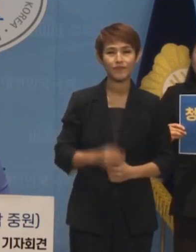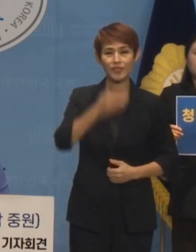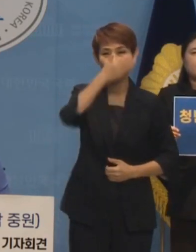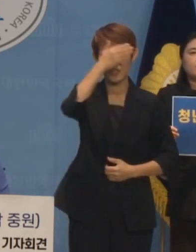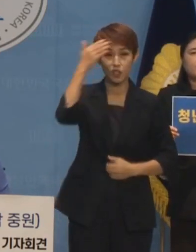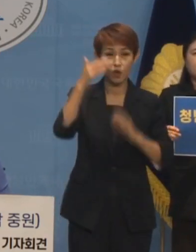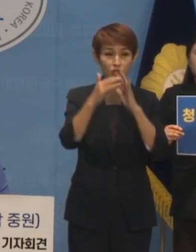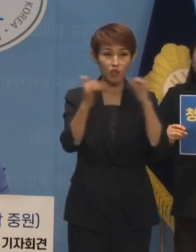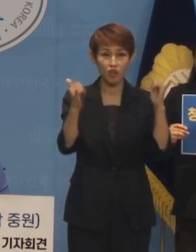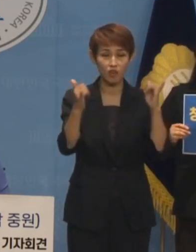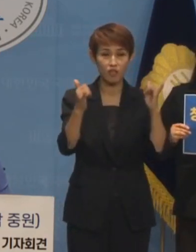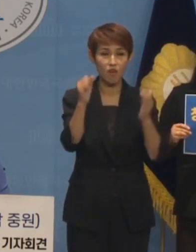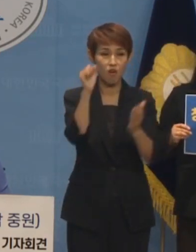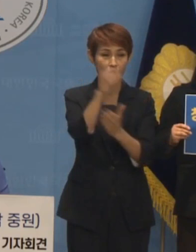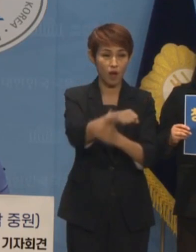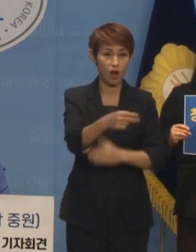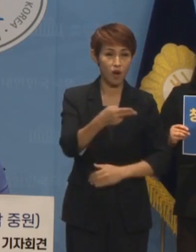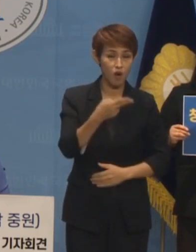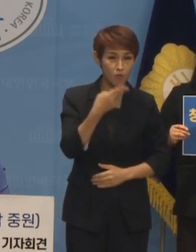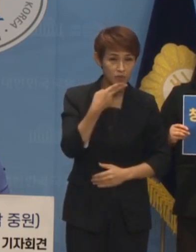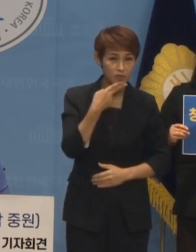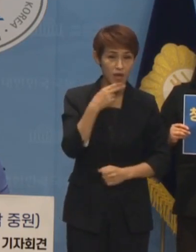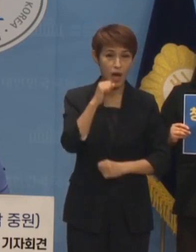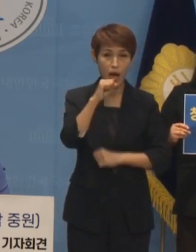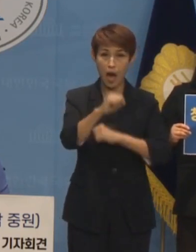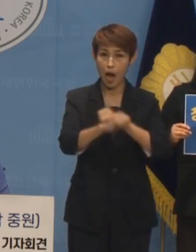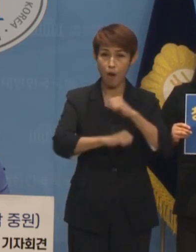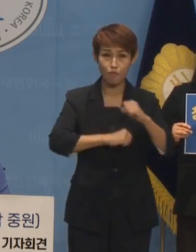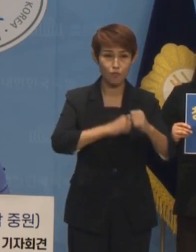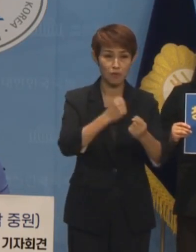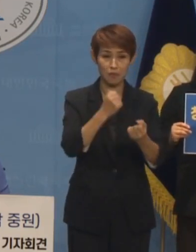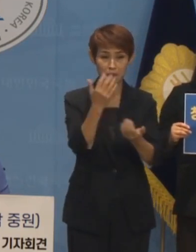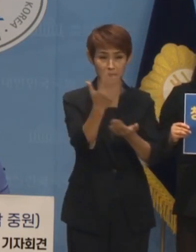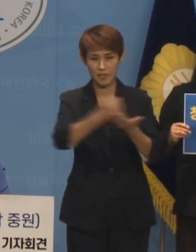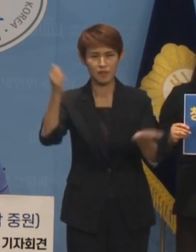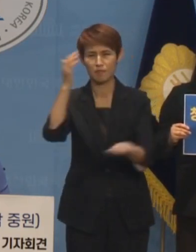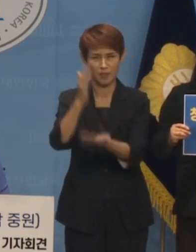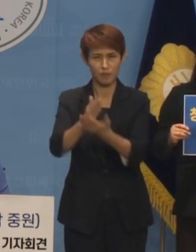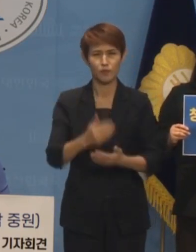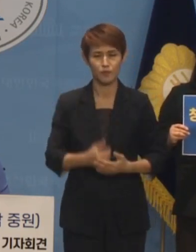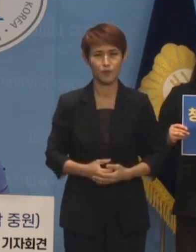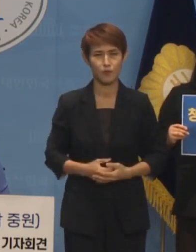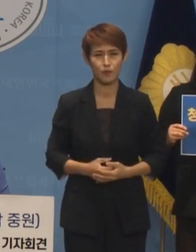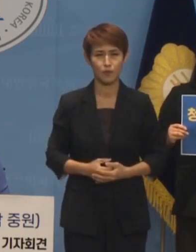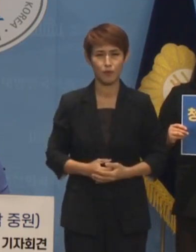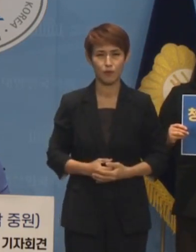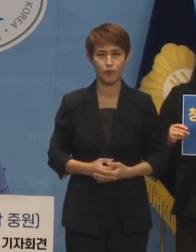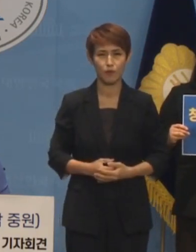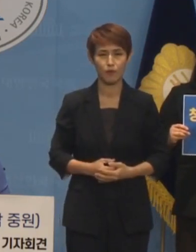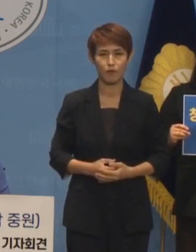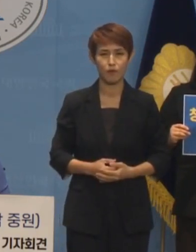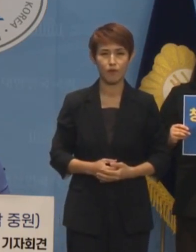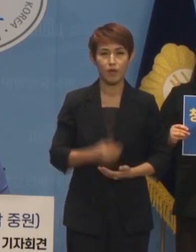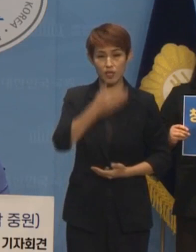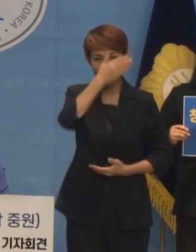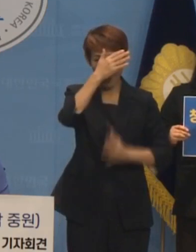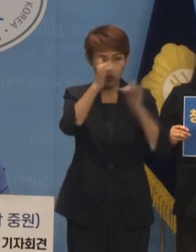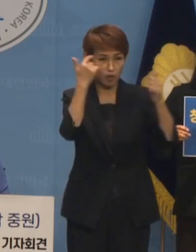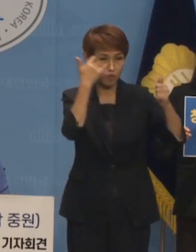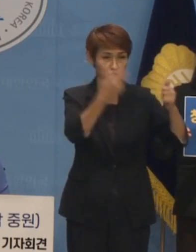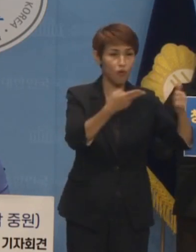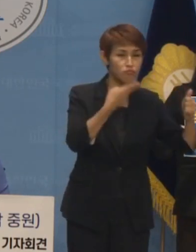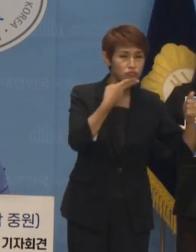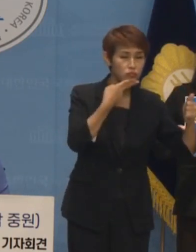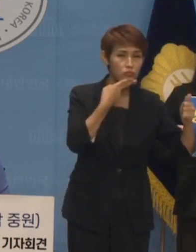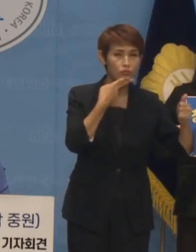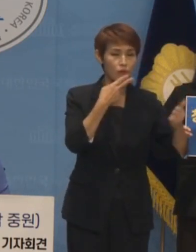허락 없이 함부로 뺏지 마십시오. 여기 당사자들이 있습니다. 당사자에게 묻지 않고 그들이